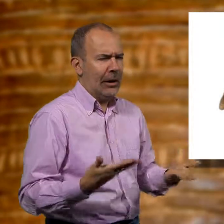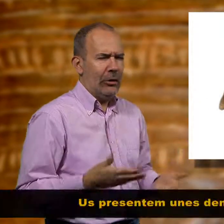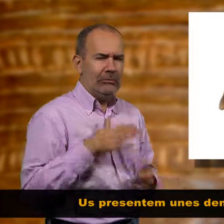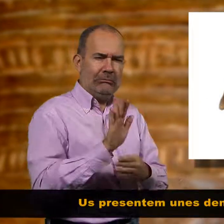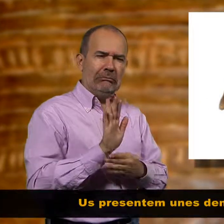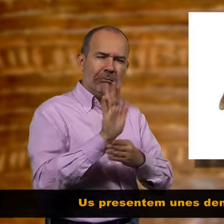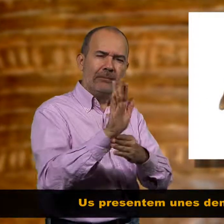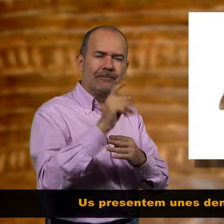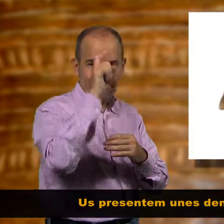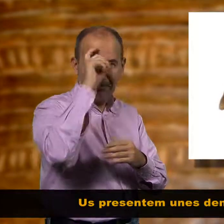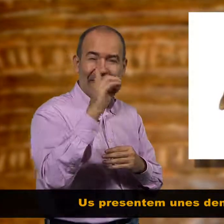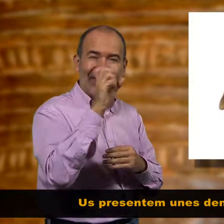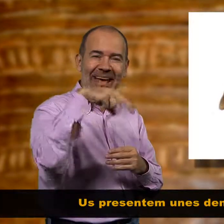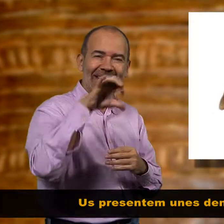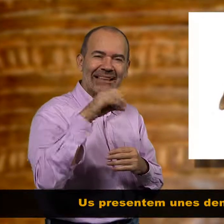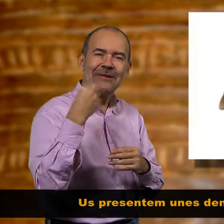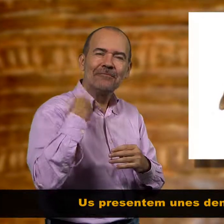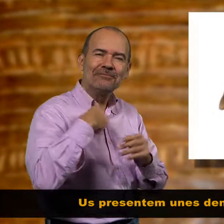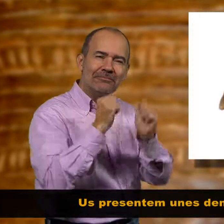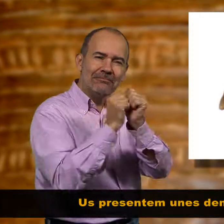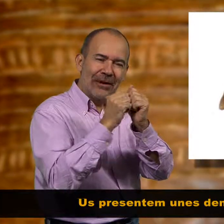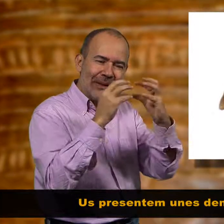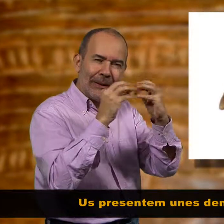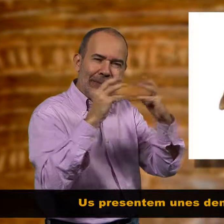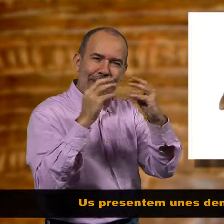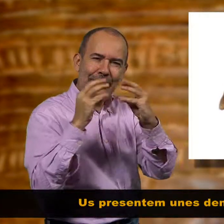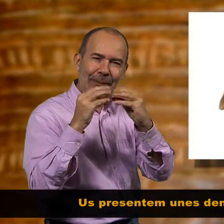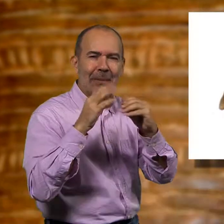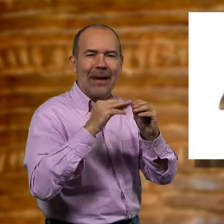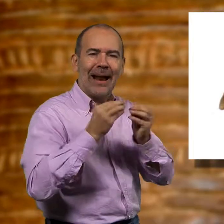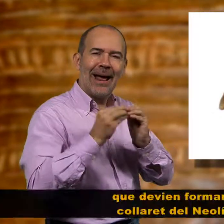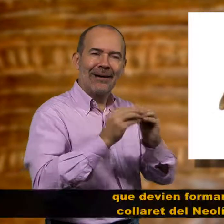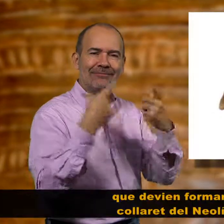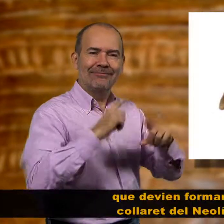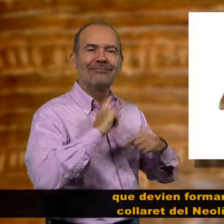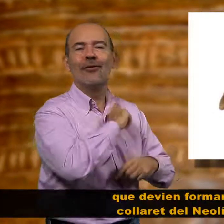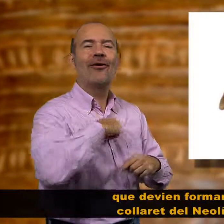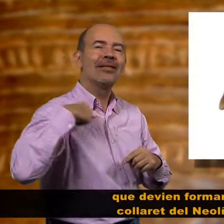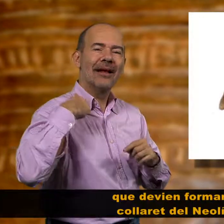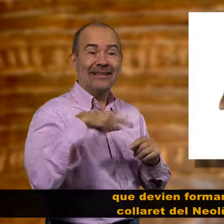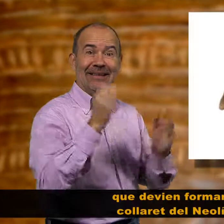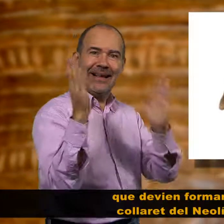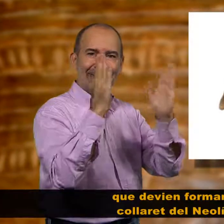Us presentem unes denes de variscita, que devien formar part d'un collaret del Neolític mitjà.